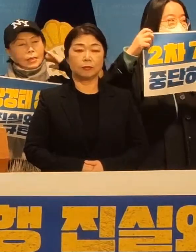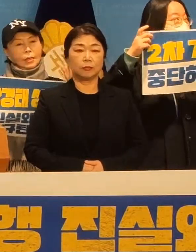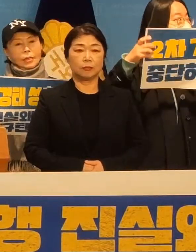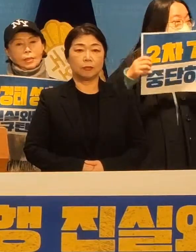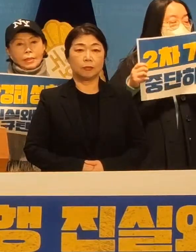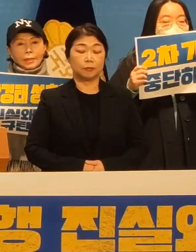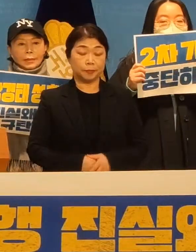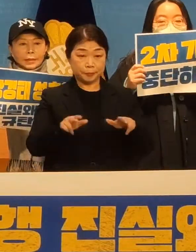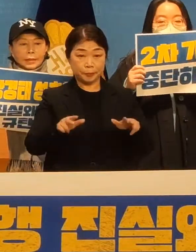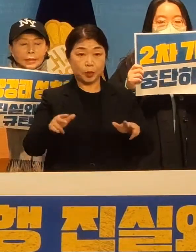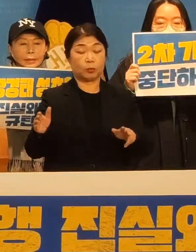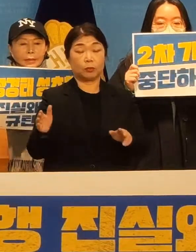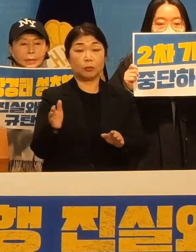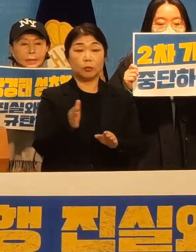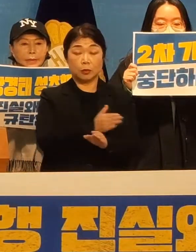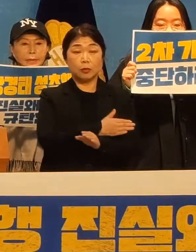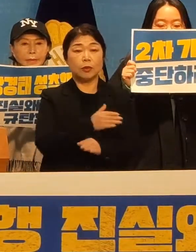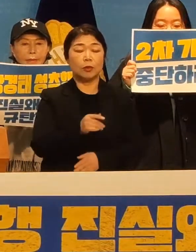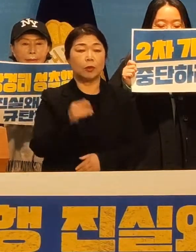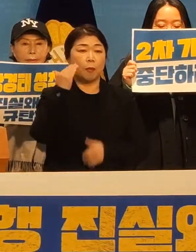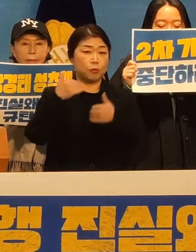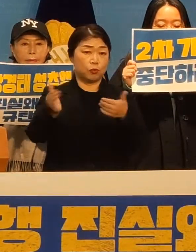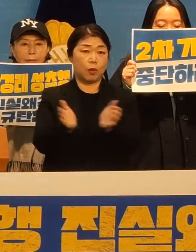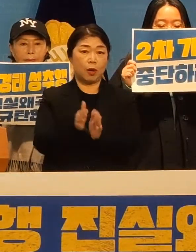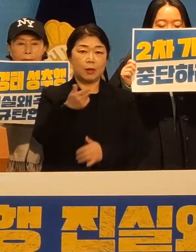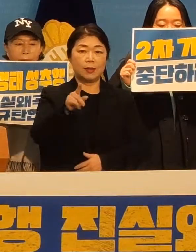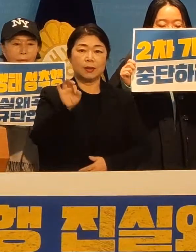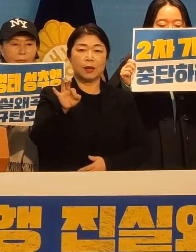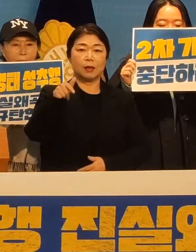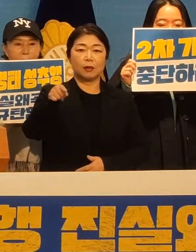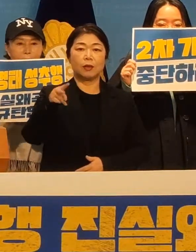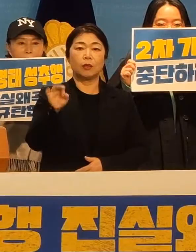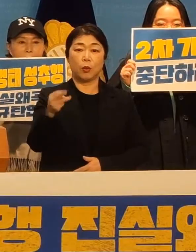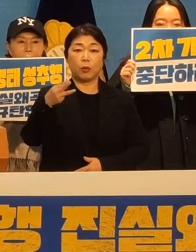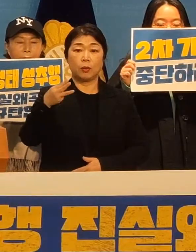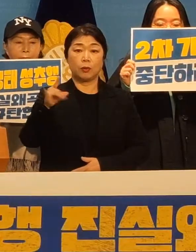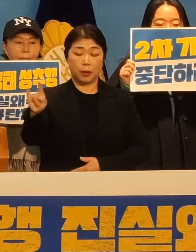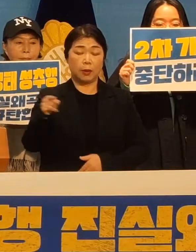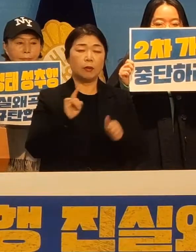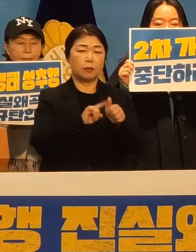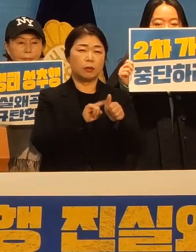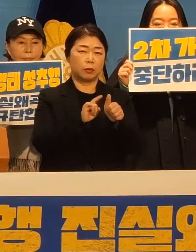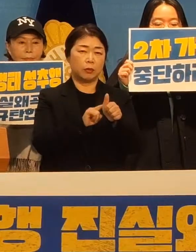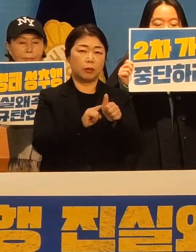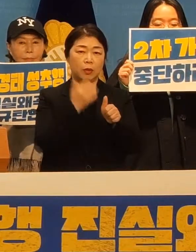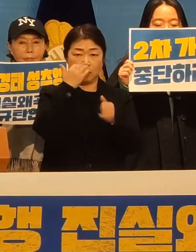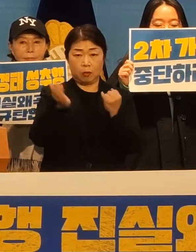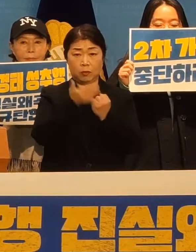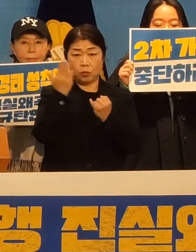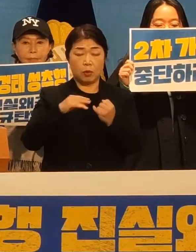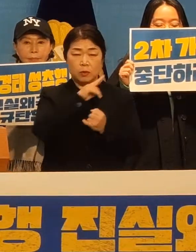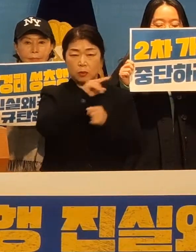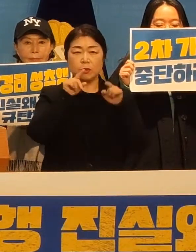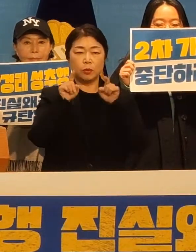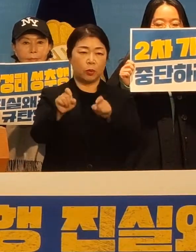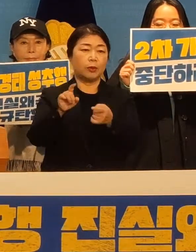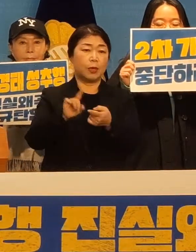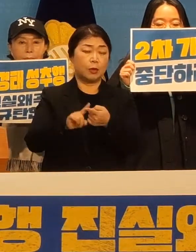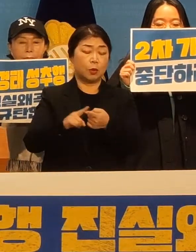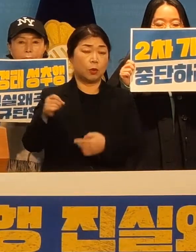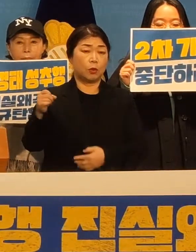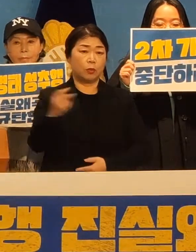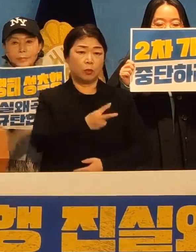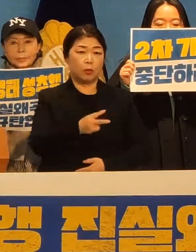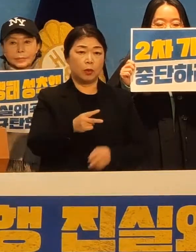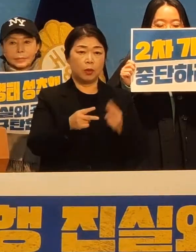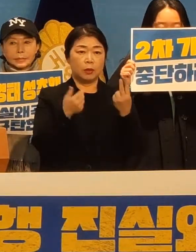네, 지금부터 더불어민주당 장경태 의원의 성추행 의혹의 본질에 대해서 그리고 2차